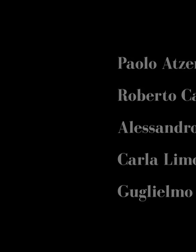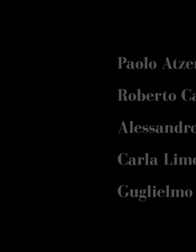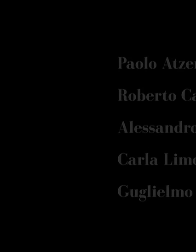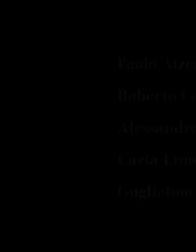disequazioni eee